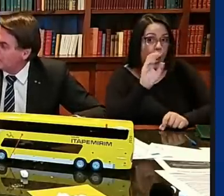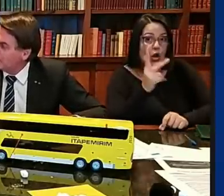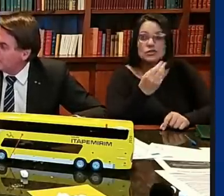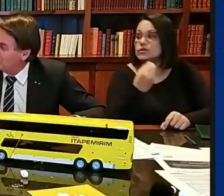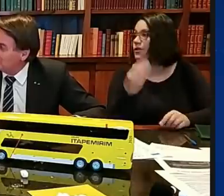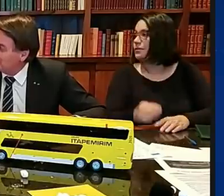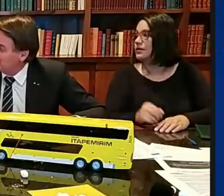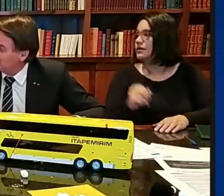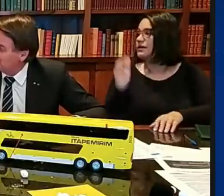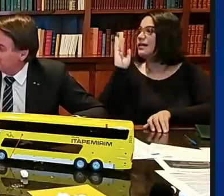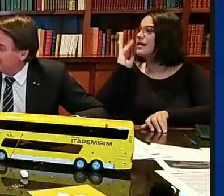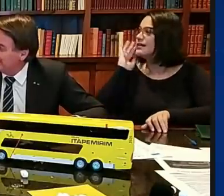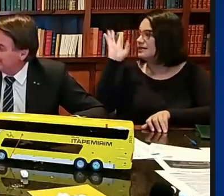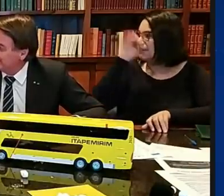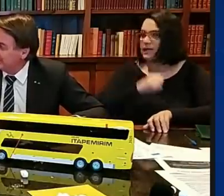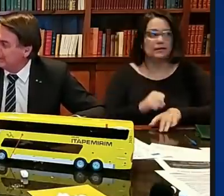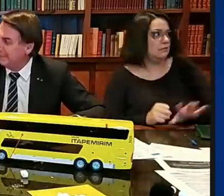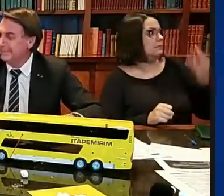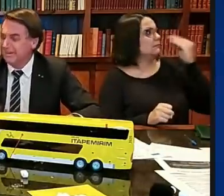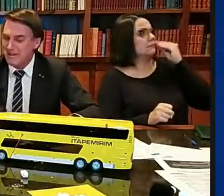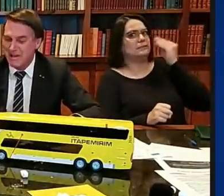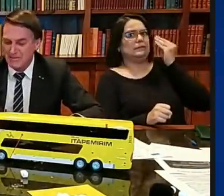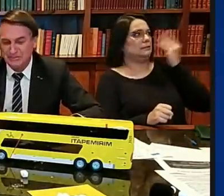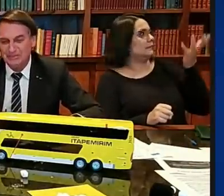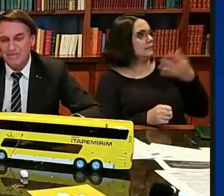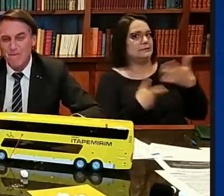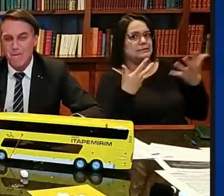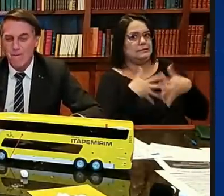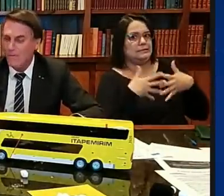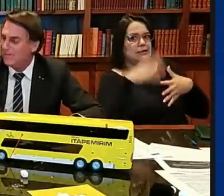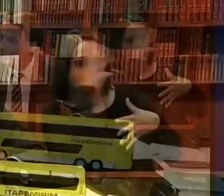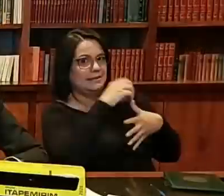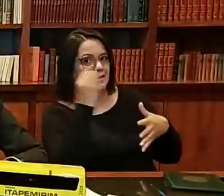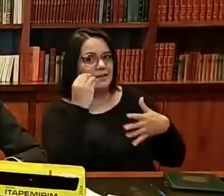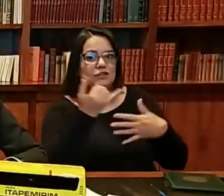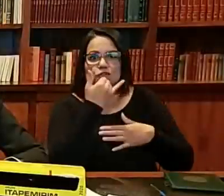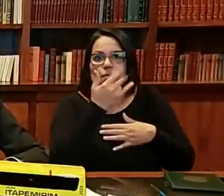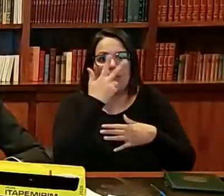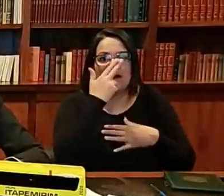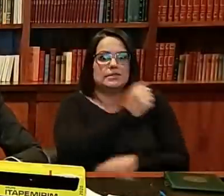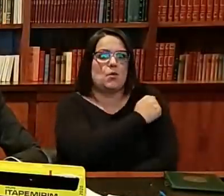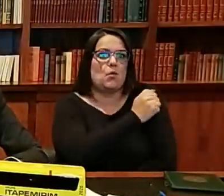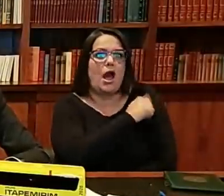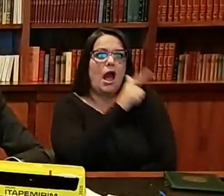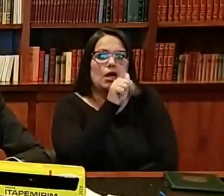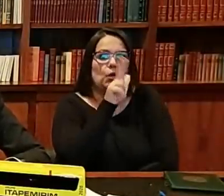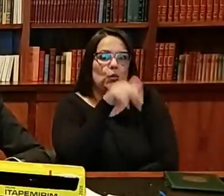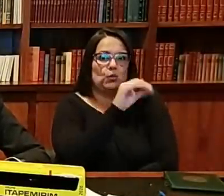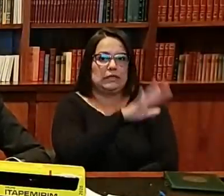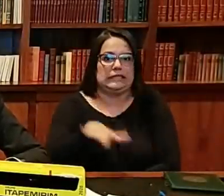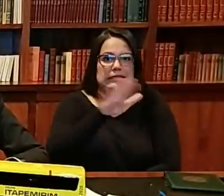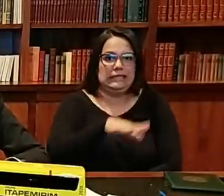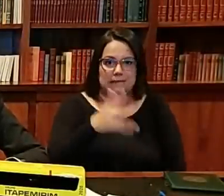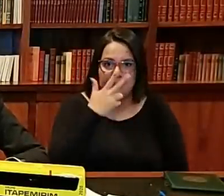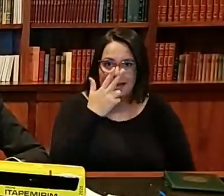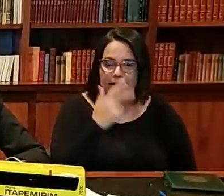de pessoas nos ouvindo ou nos assistindo. Vamos voltar a acompanhar a live do presidente Jair Bolsonaro. Quando a produção do poço